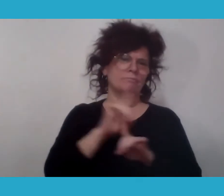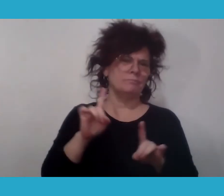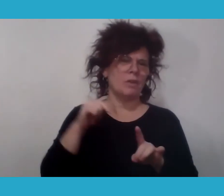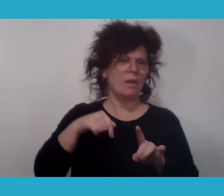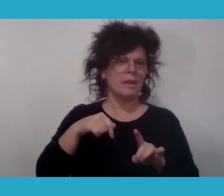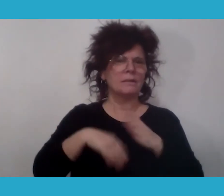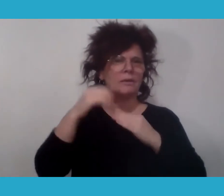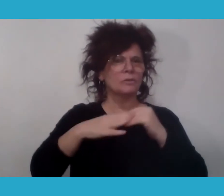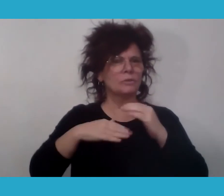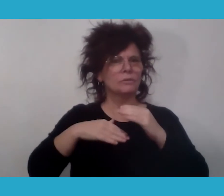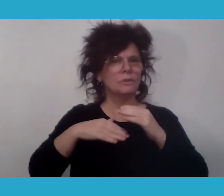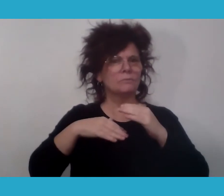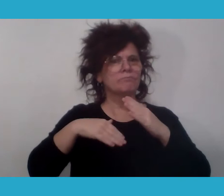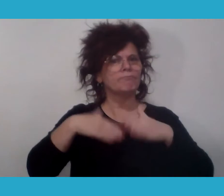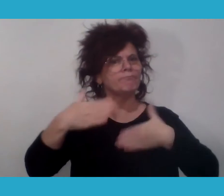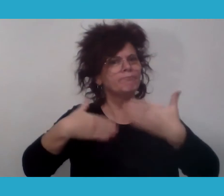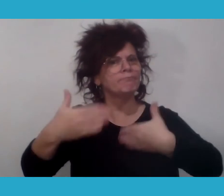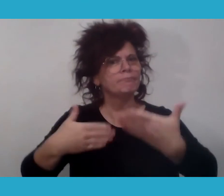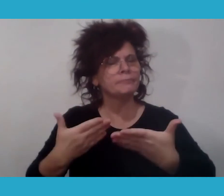obra.